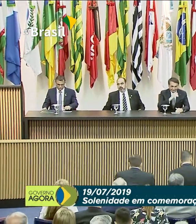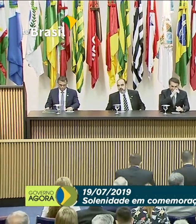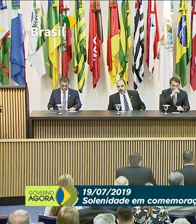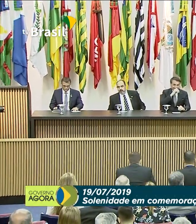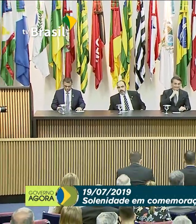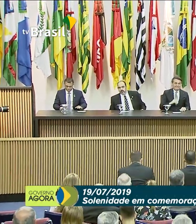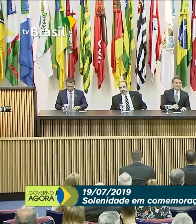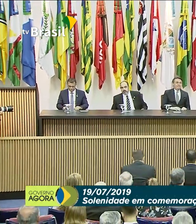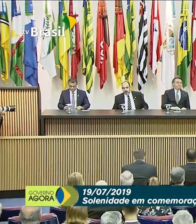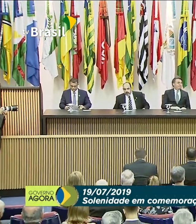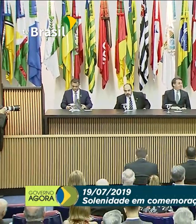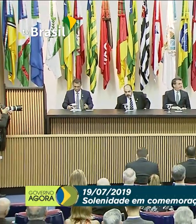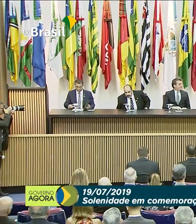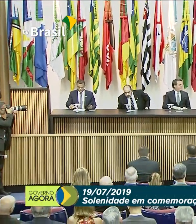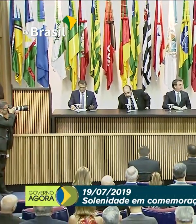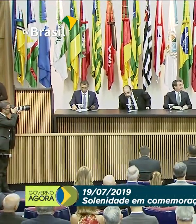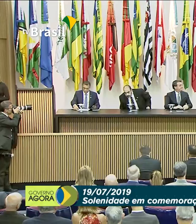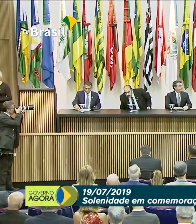paixão nacional.